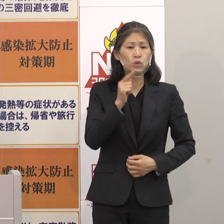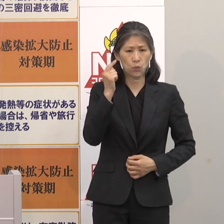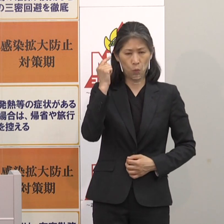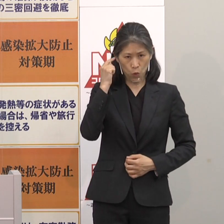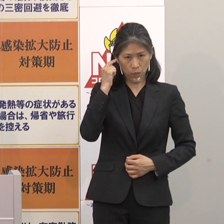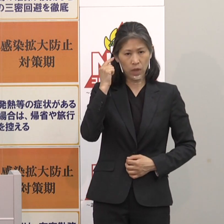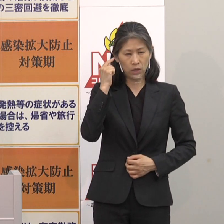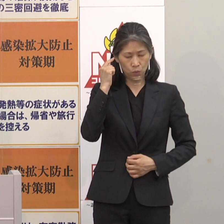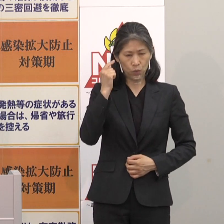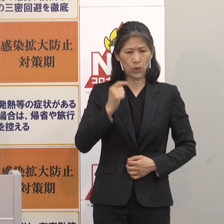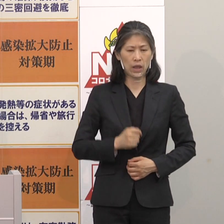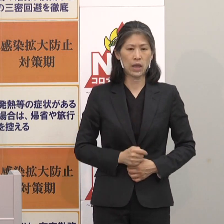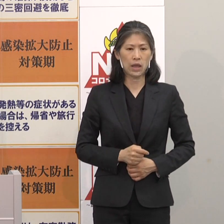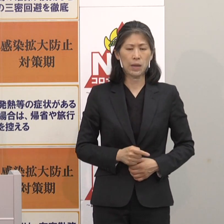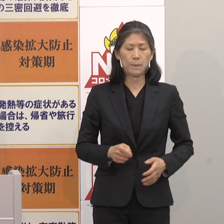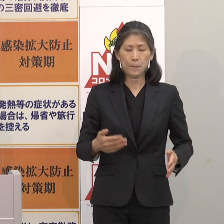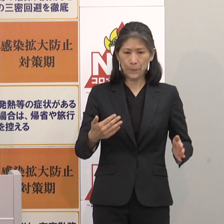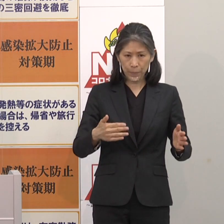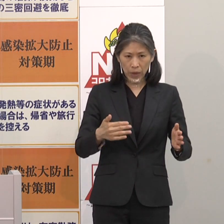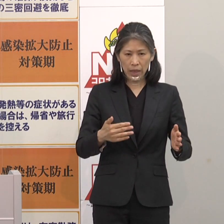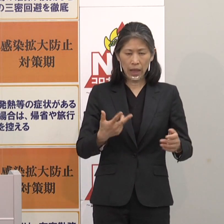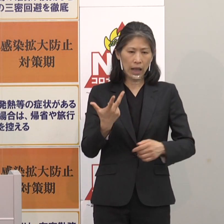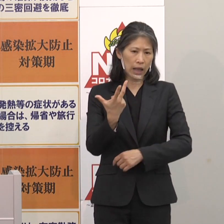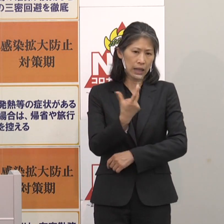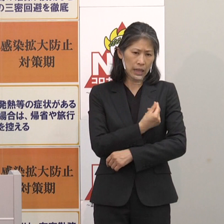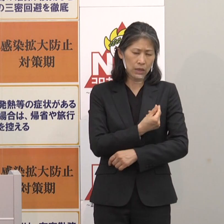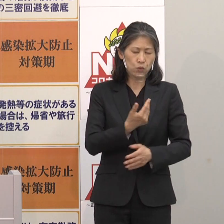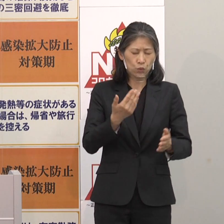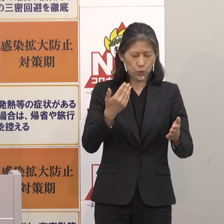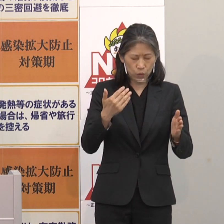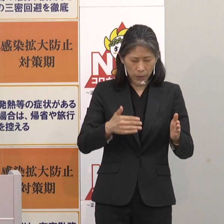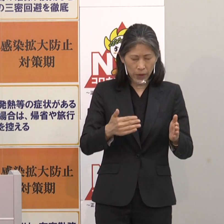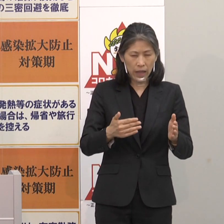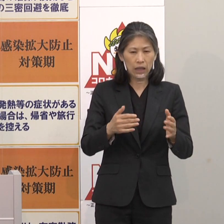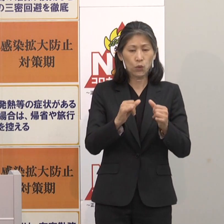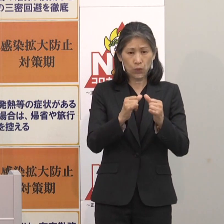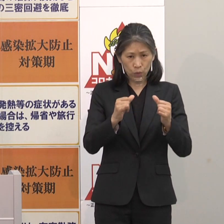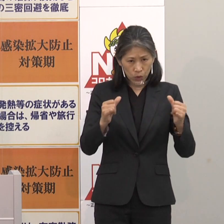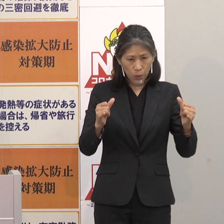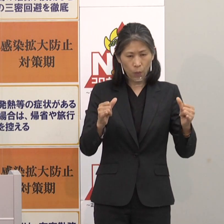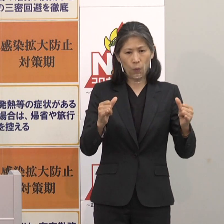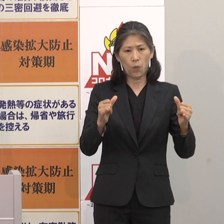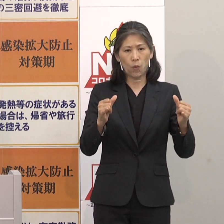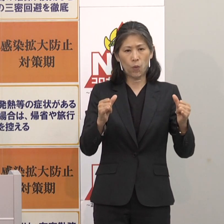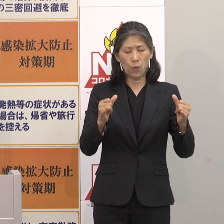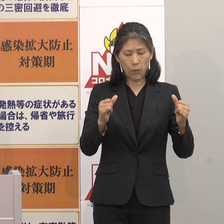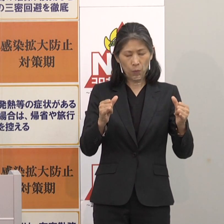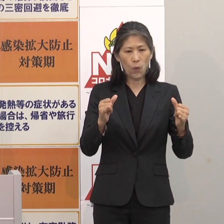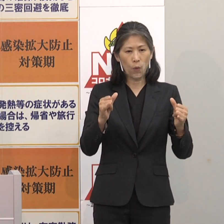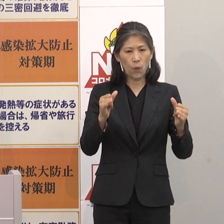ない方、全然何も接種されてない方はですね、検討して、